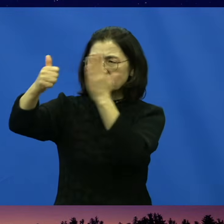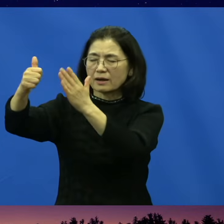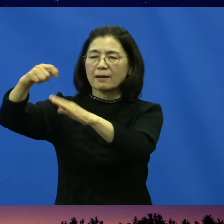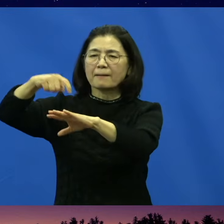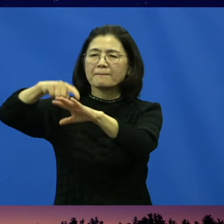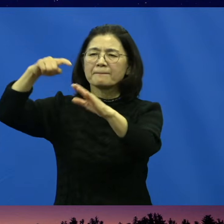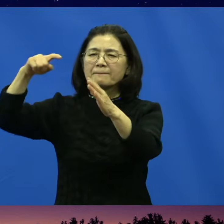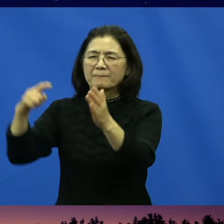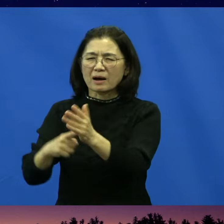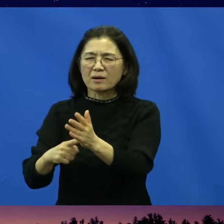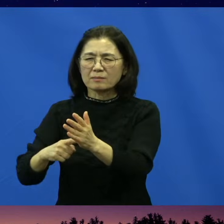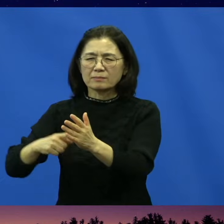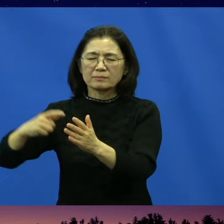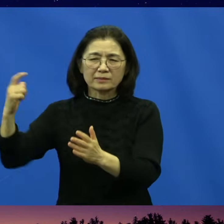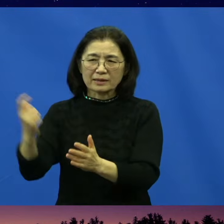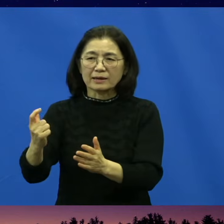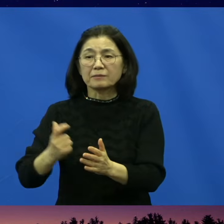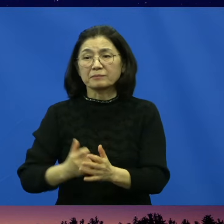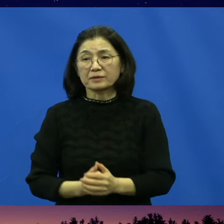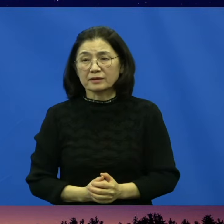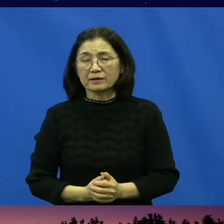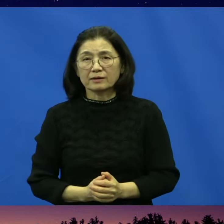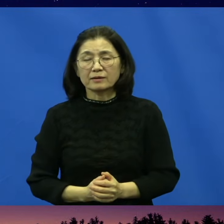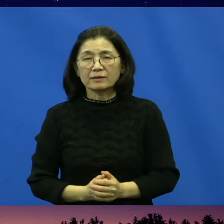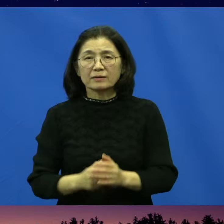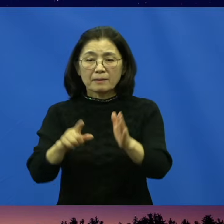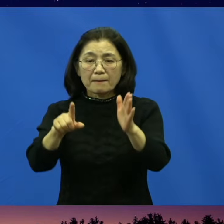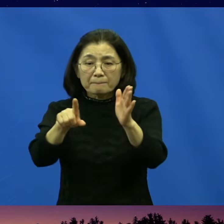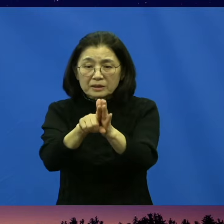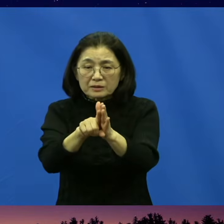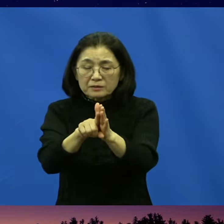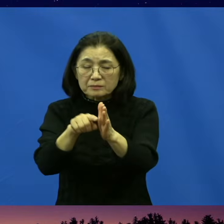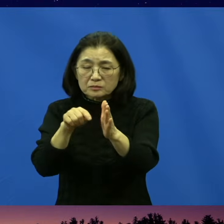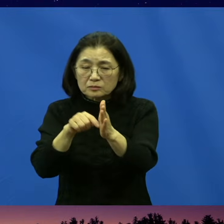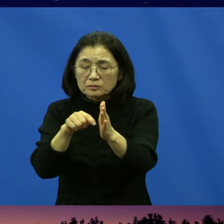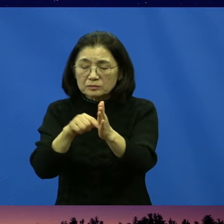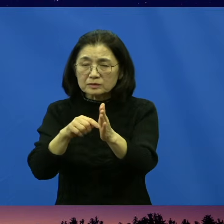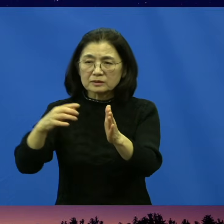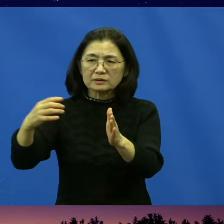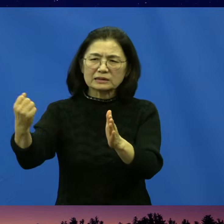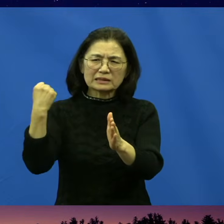않는 것입니다. 여러분, 믿음에는 힘이 있습니다.